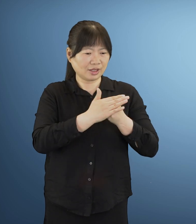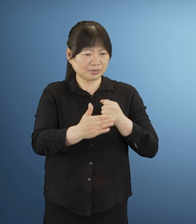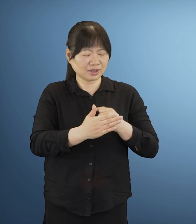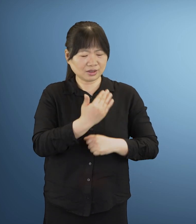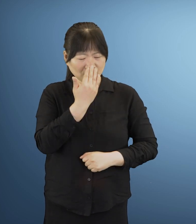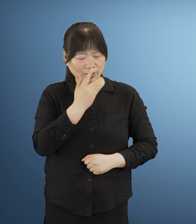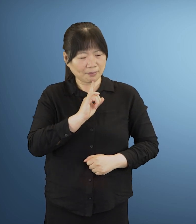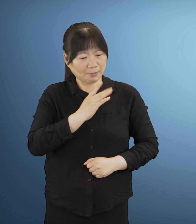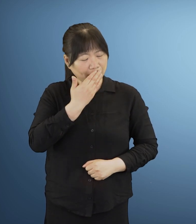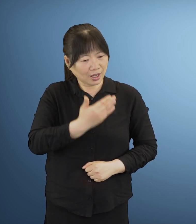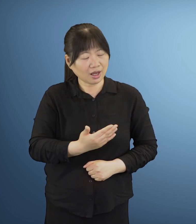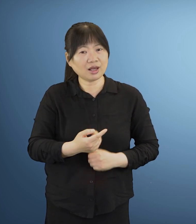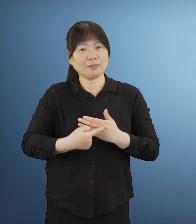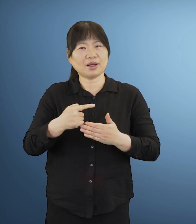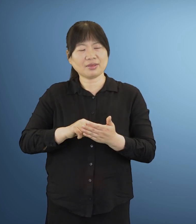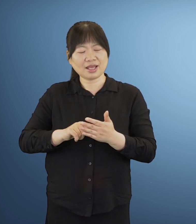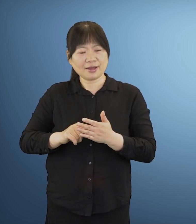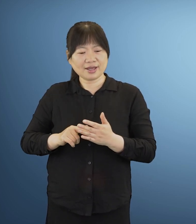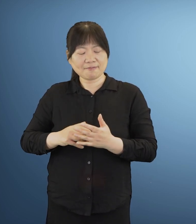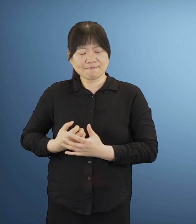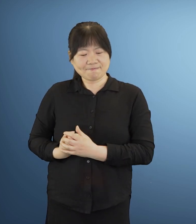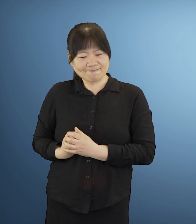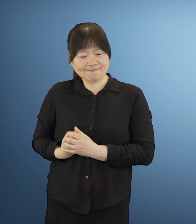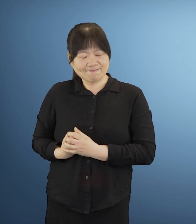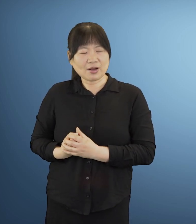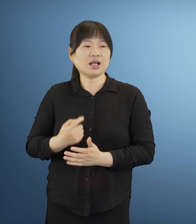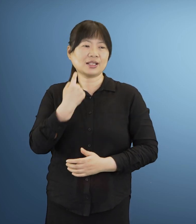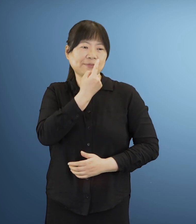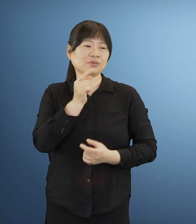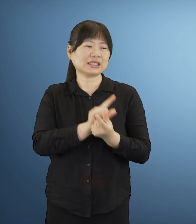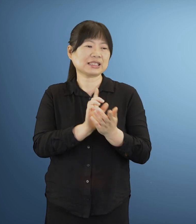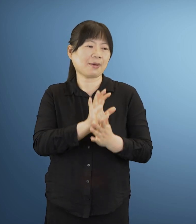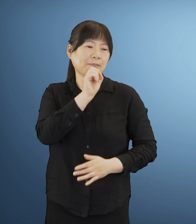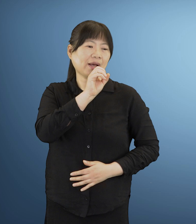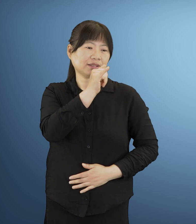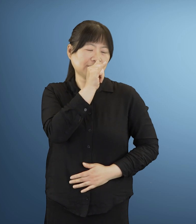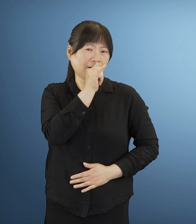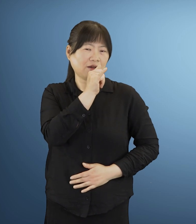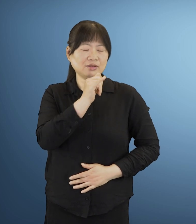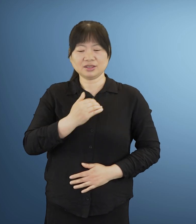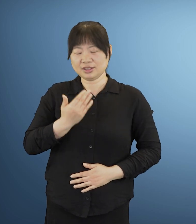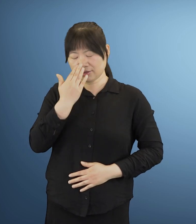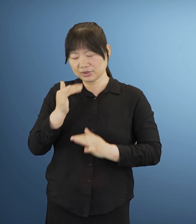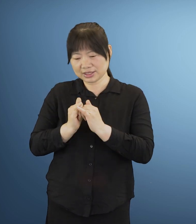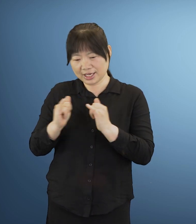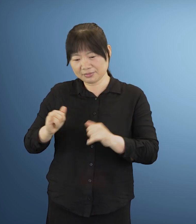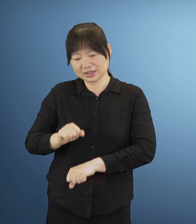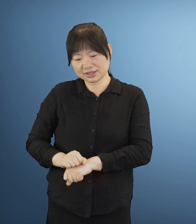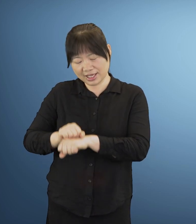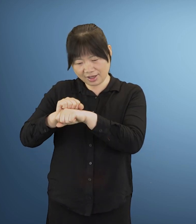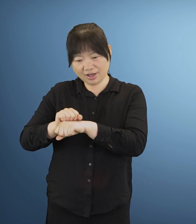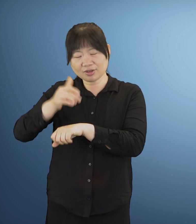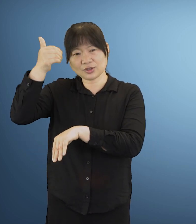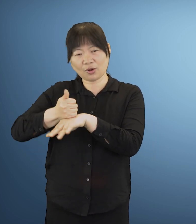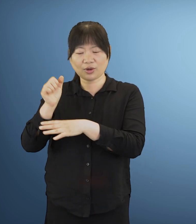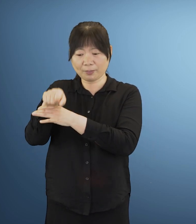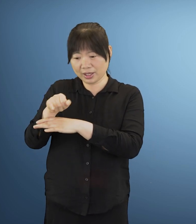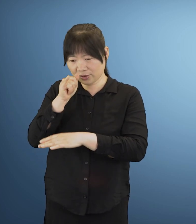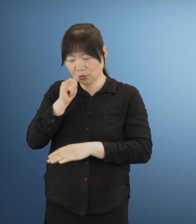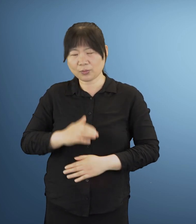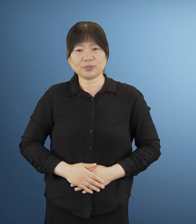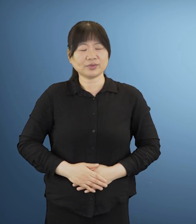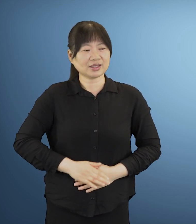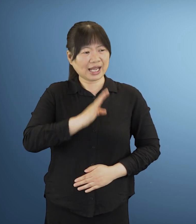이는 마음에 가득한 것을 입으로 말함이라. 선한 사람은 그 쌓은 선에서 선한 것을 내고 악한 사람은